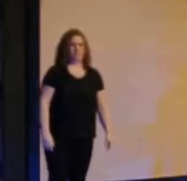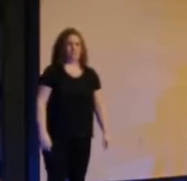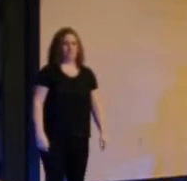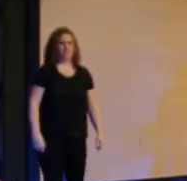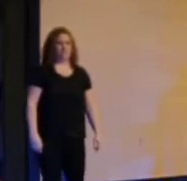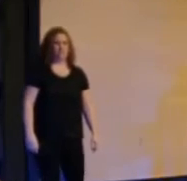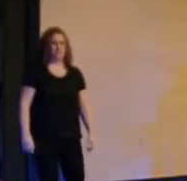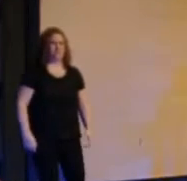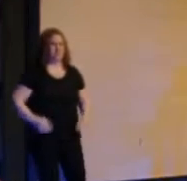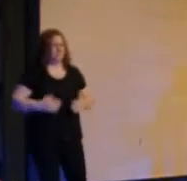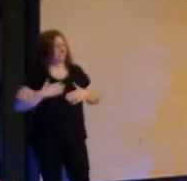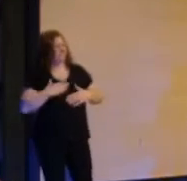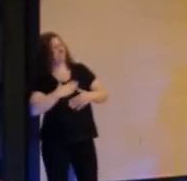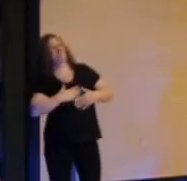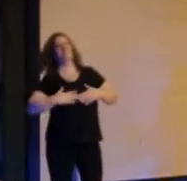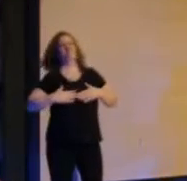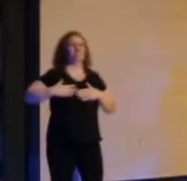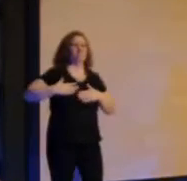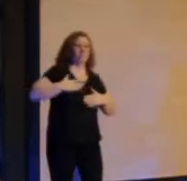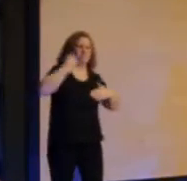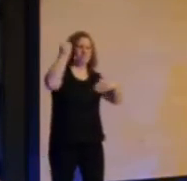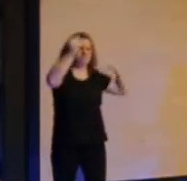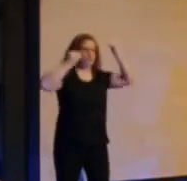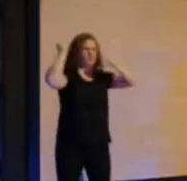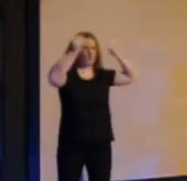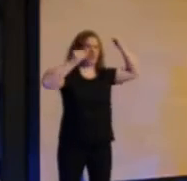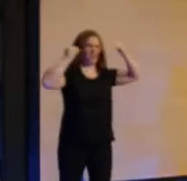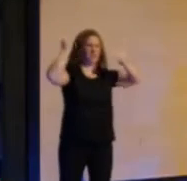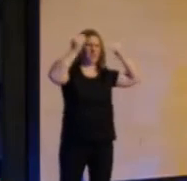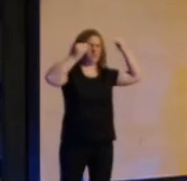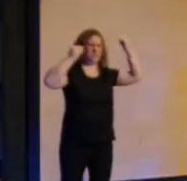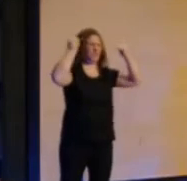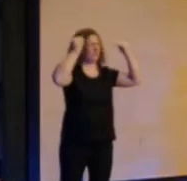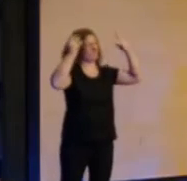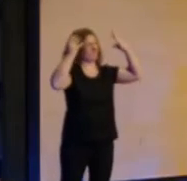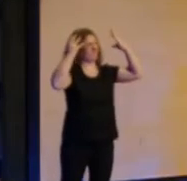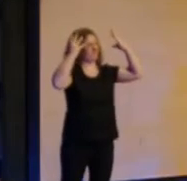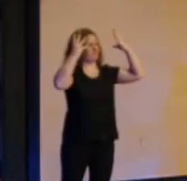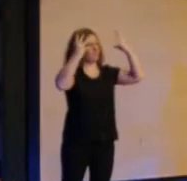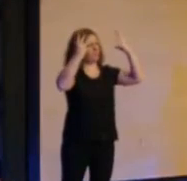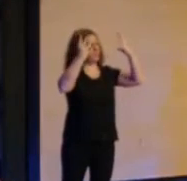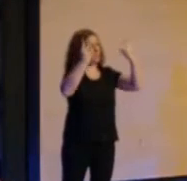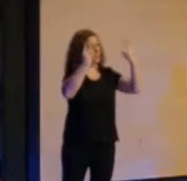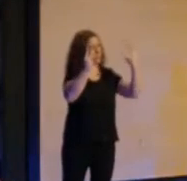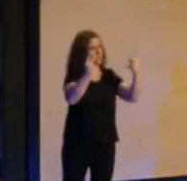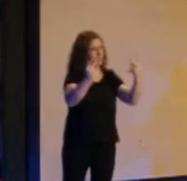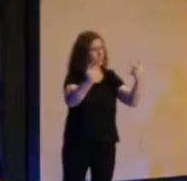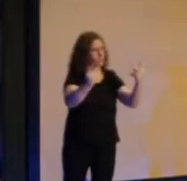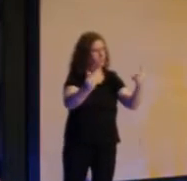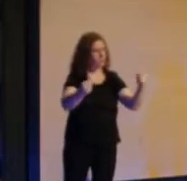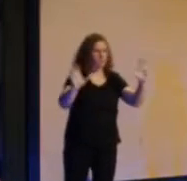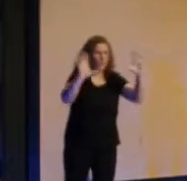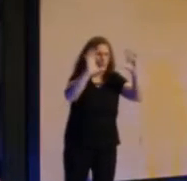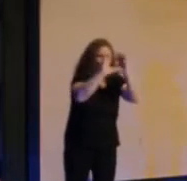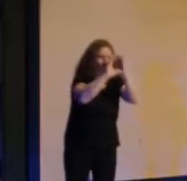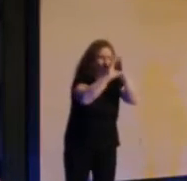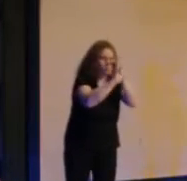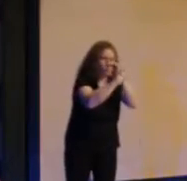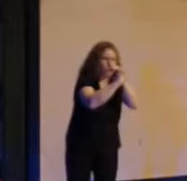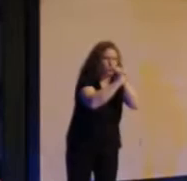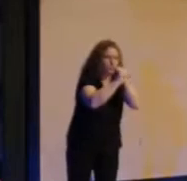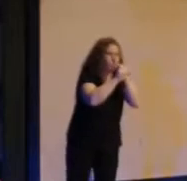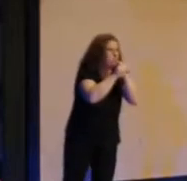Sus gestos amortiguados se desvanecen en el aire. La oscuridad es silencio y